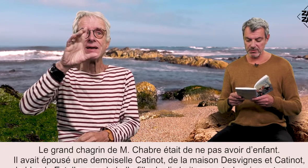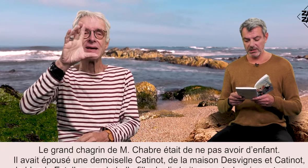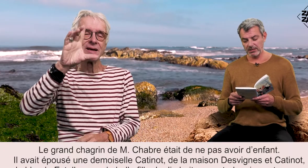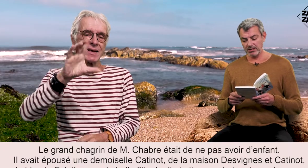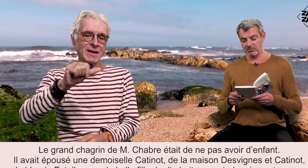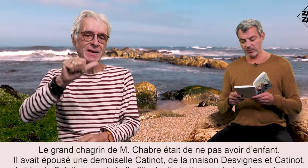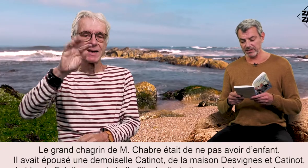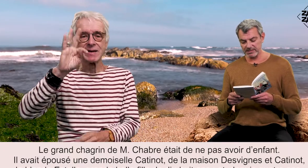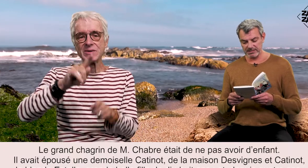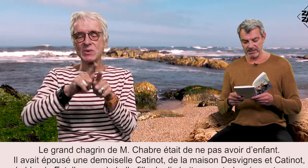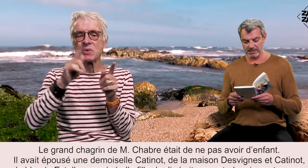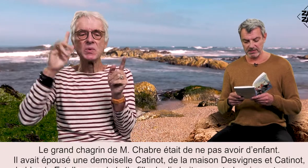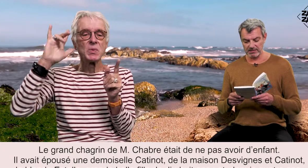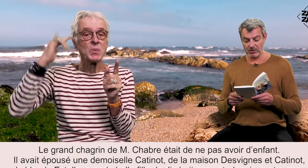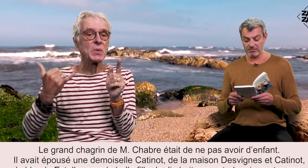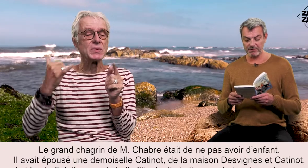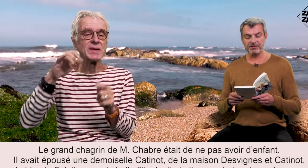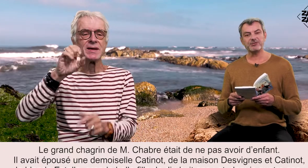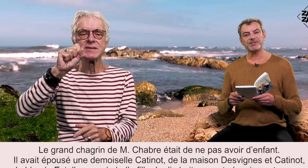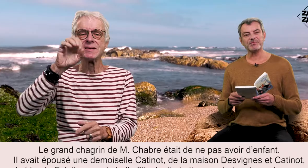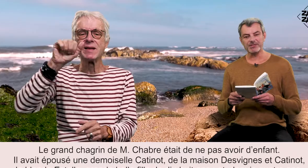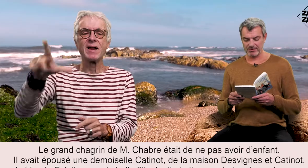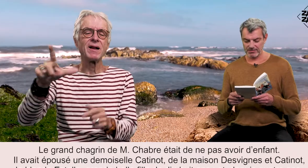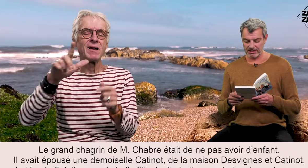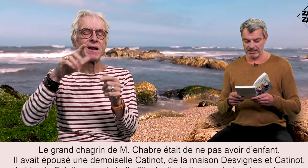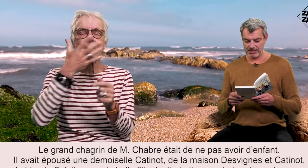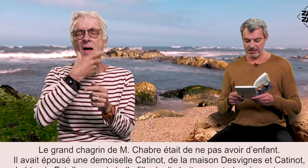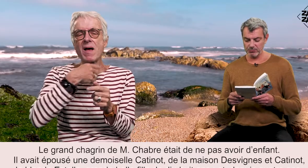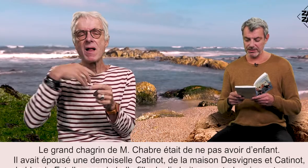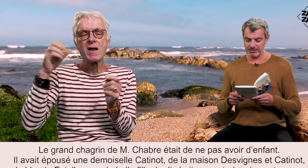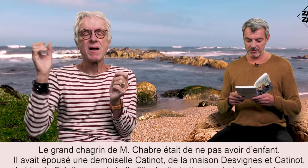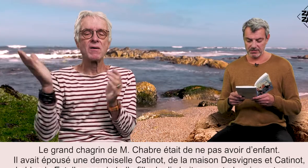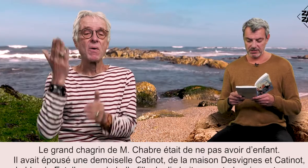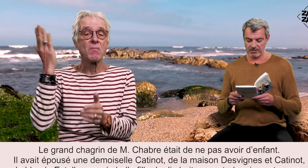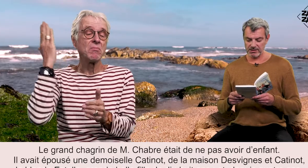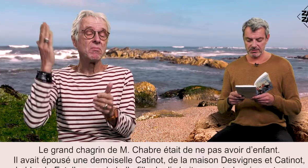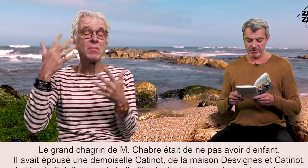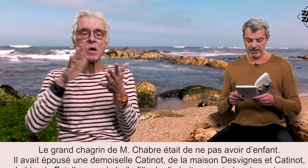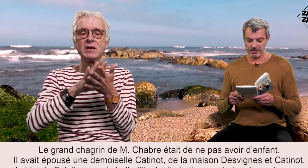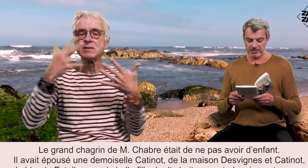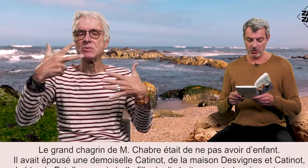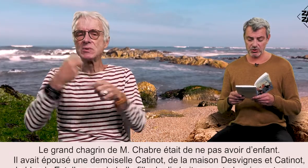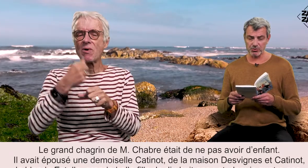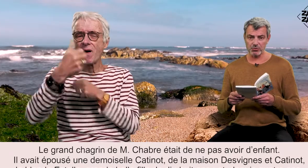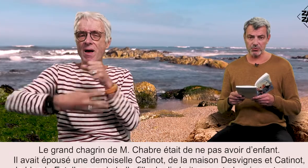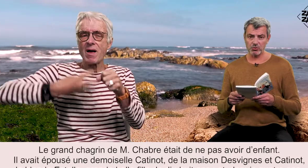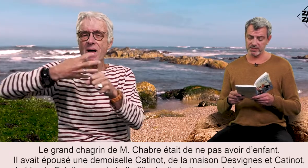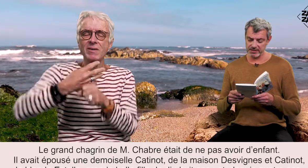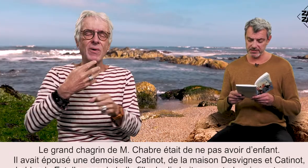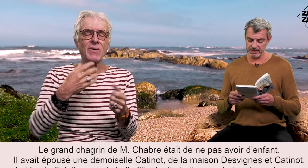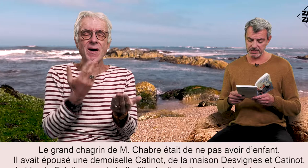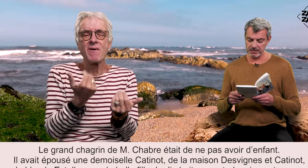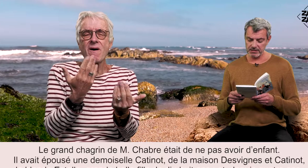Catineau, la blonde Estelle, grande belle-fille de 18 ans. Et depuis 4 ans, il attendait, anxieux,